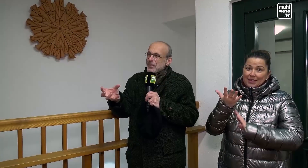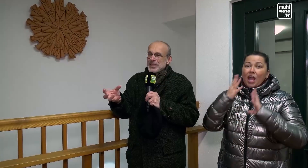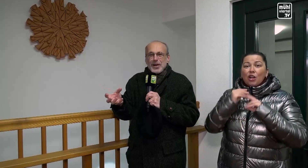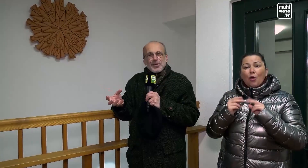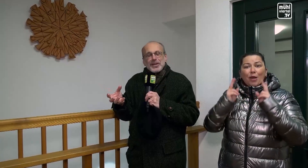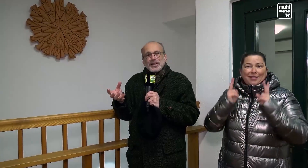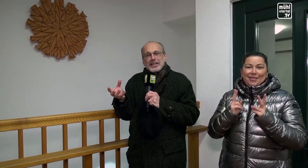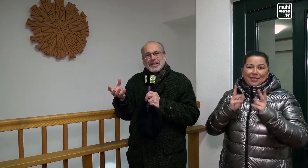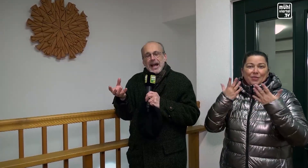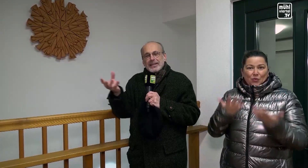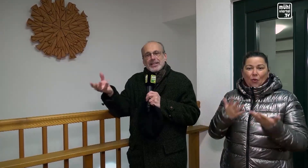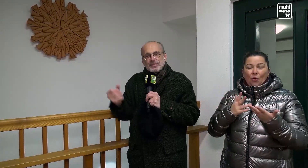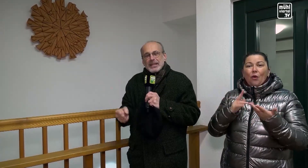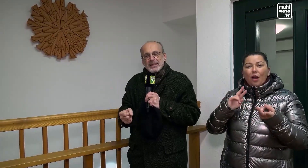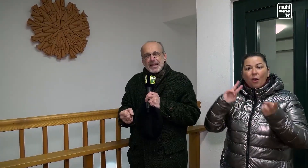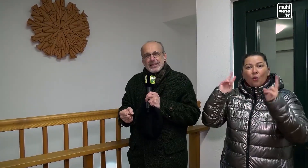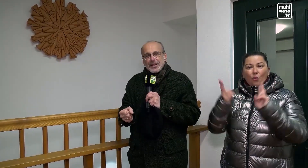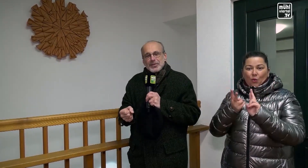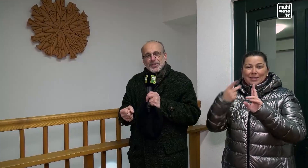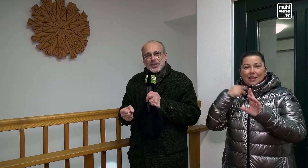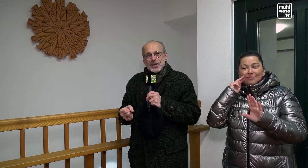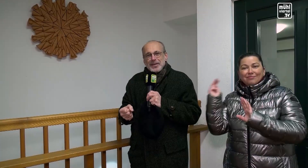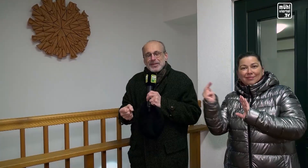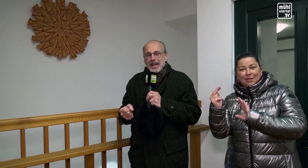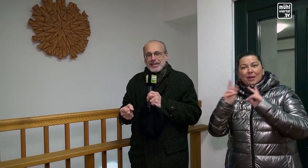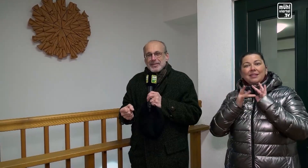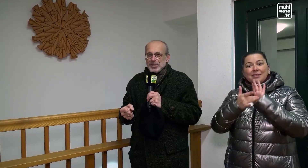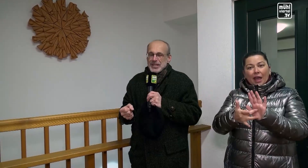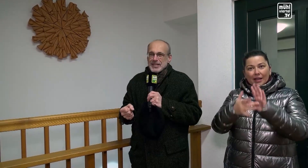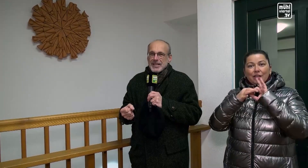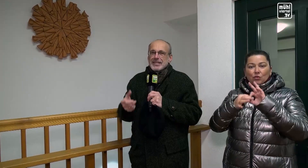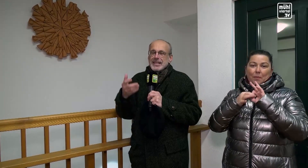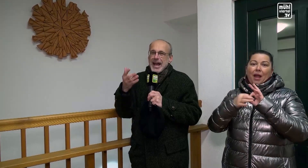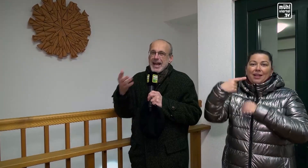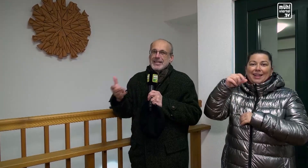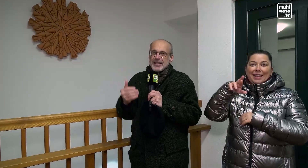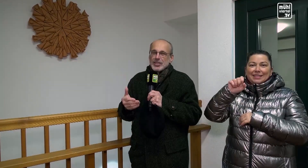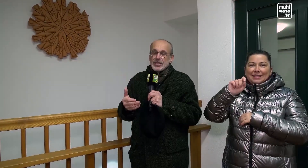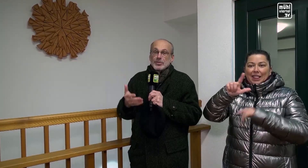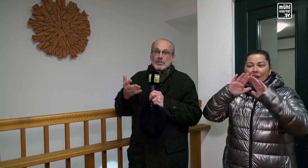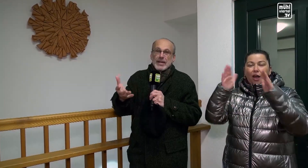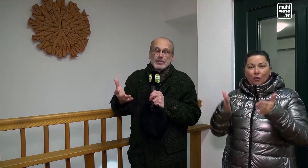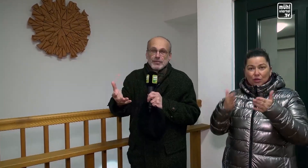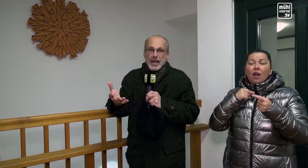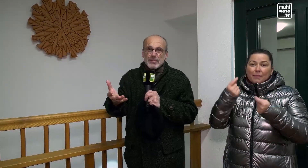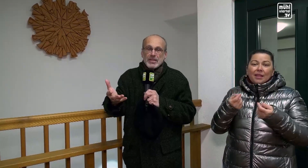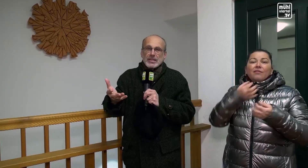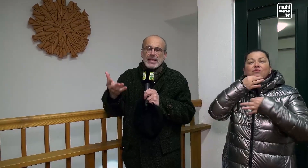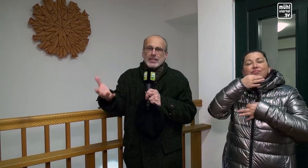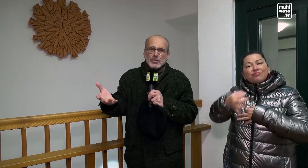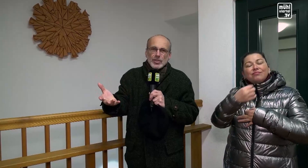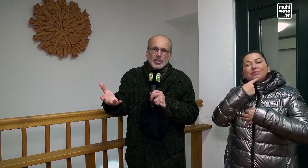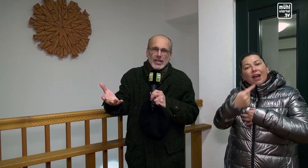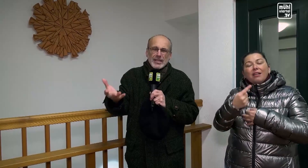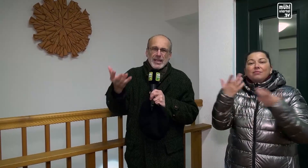kurzen Abriss auch in einen anderen Aspekt des Gerstelhauses vielleicht beschließen. Es ist alles ein Geschenk. Und zu Weihnachten feiern wir das